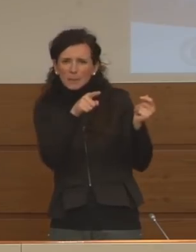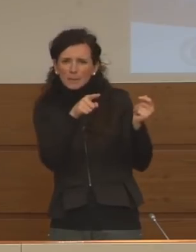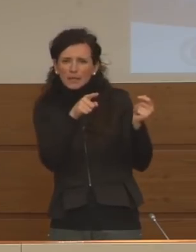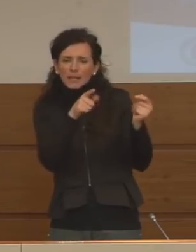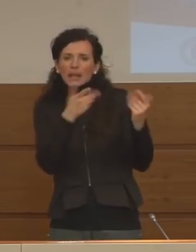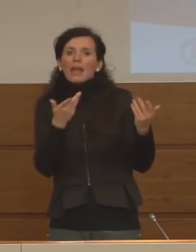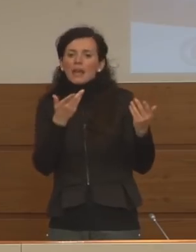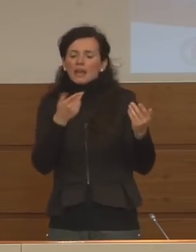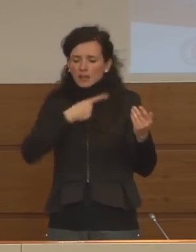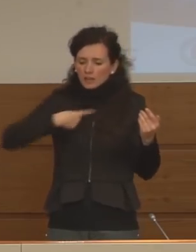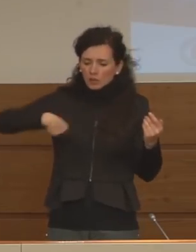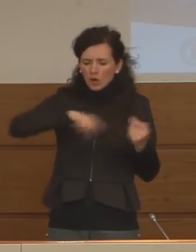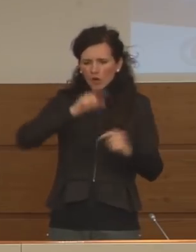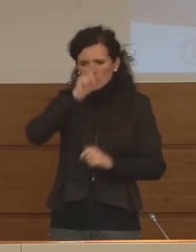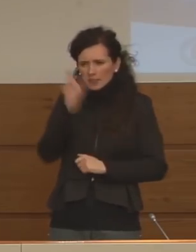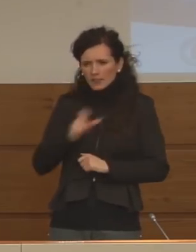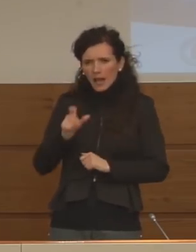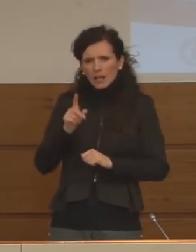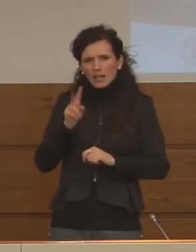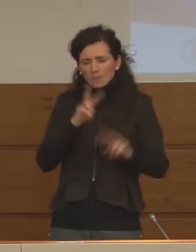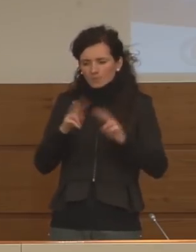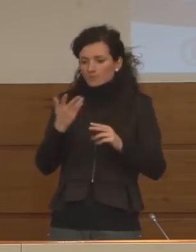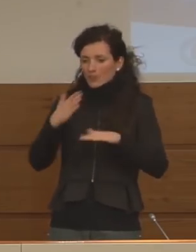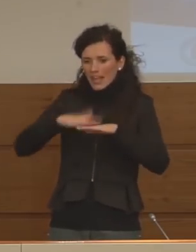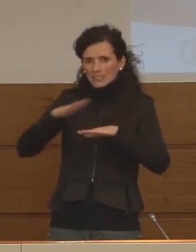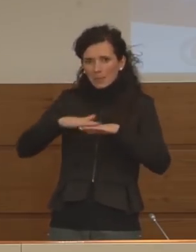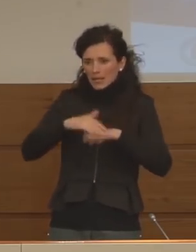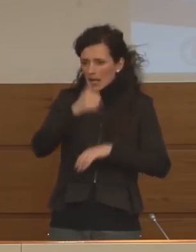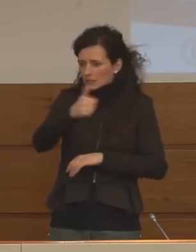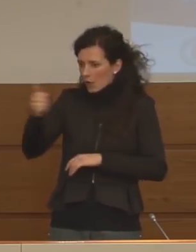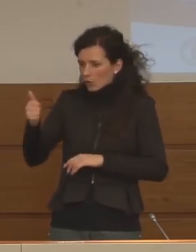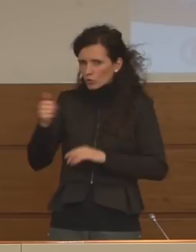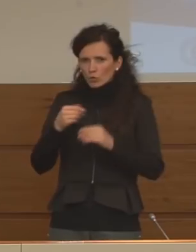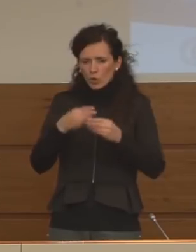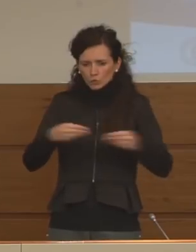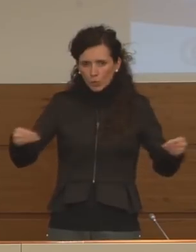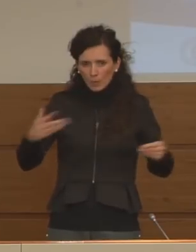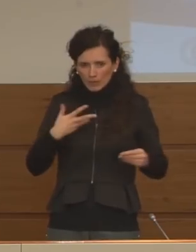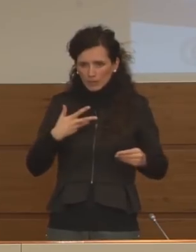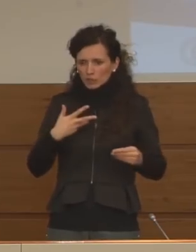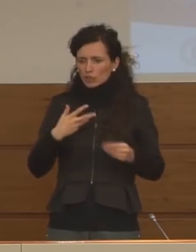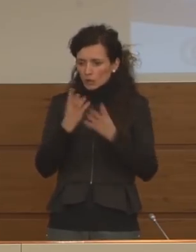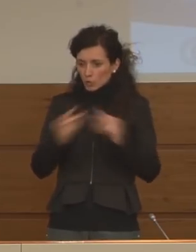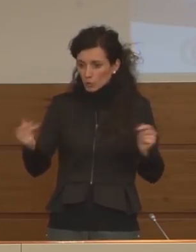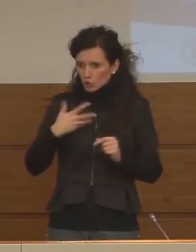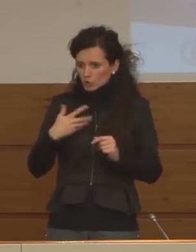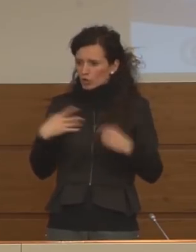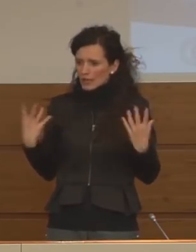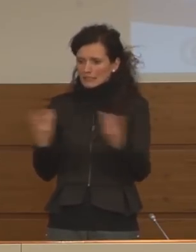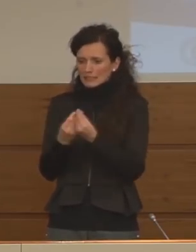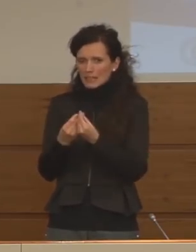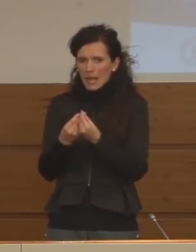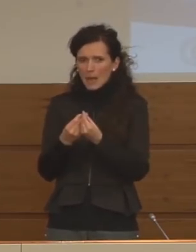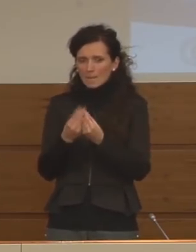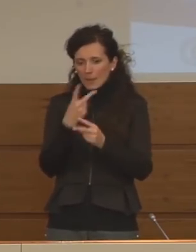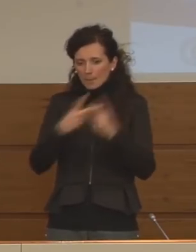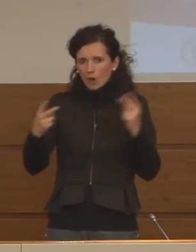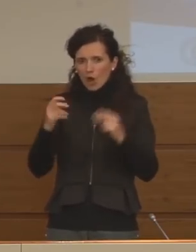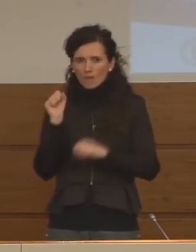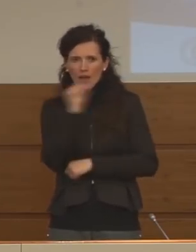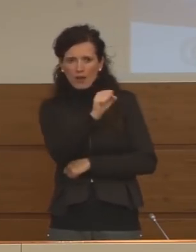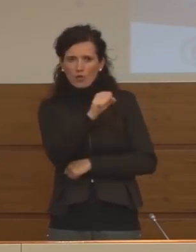di cumulare esperienza conoscenza strumenti e soluzioni per fronteggiarlo e speriamo per sconfiggerlo